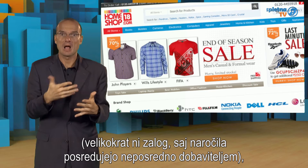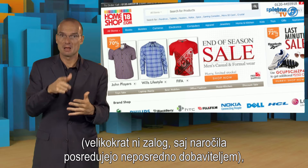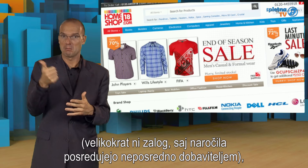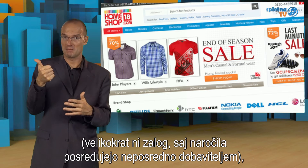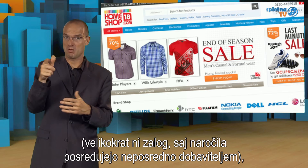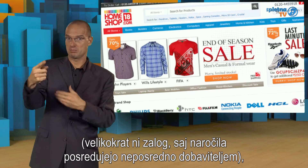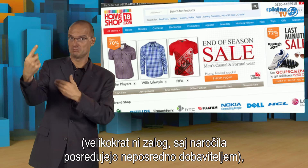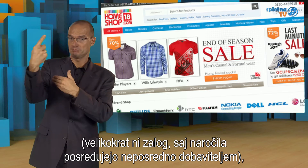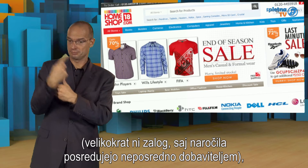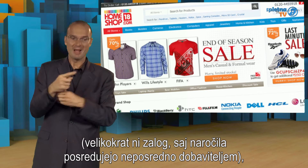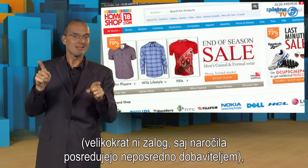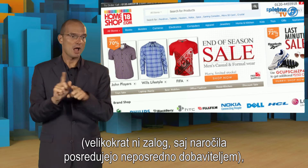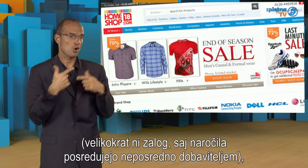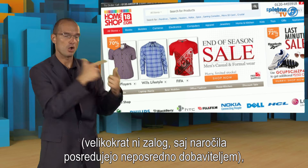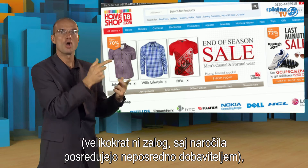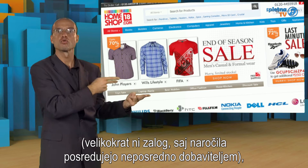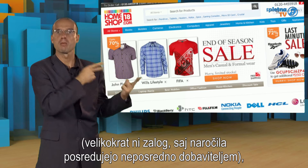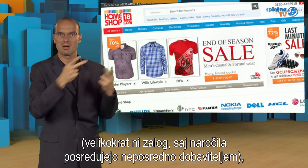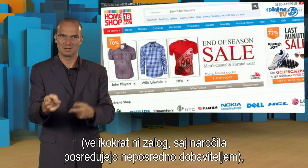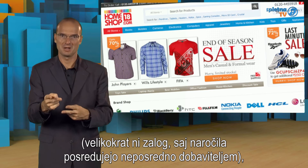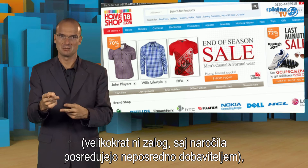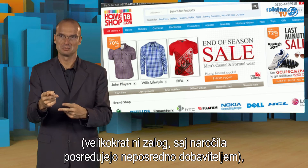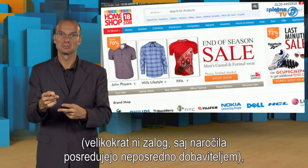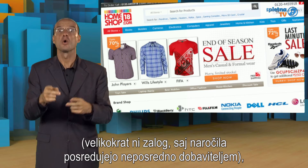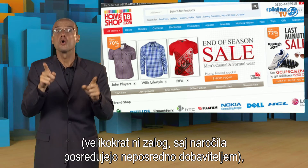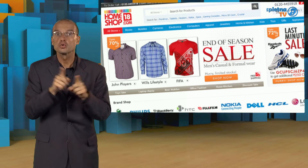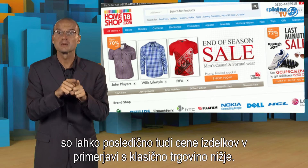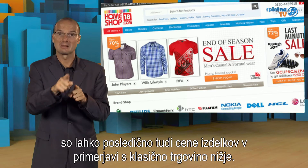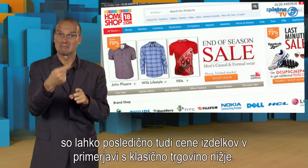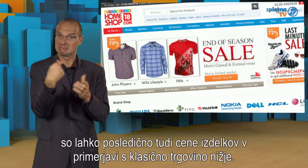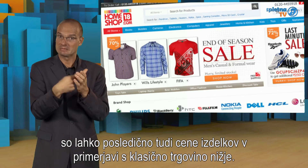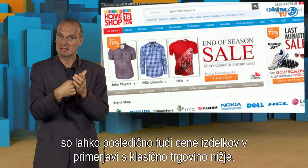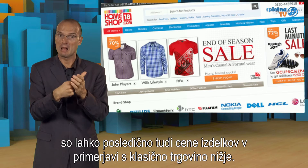tudi cene izdelkov v primerjavi s klasično trgovino nižje.